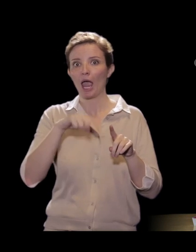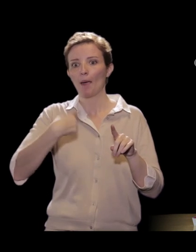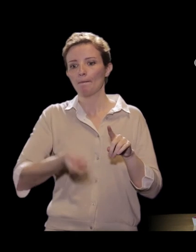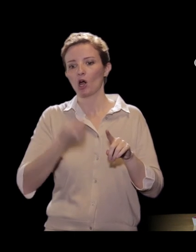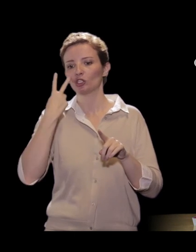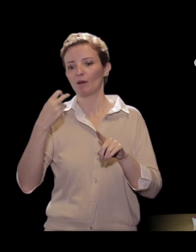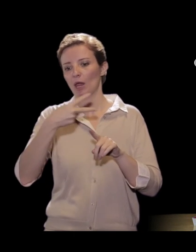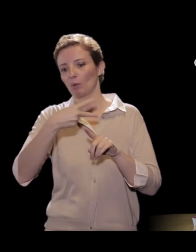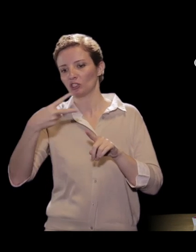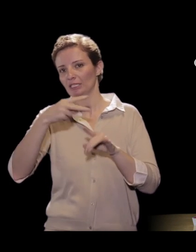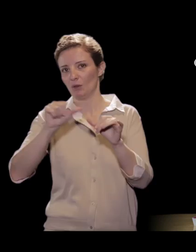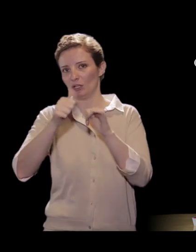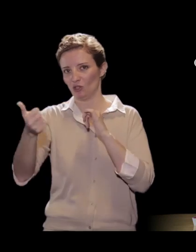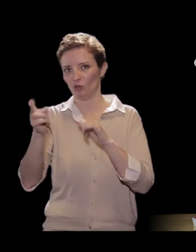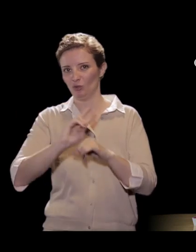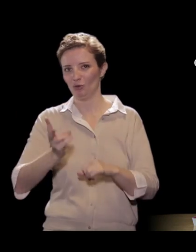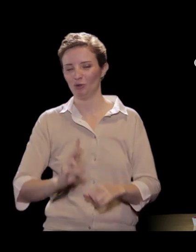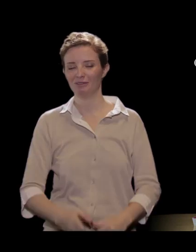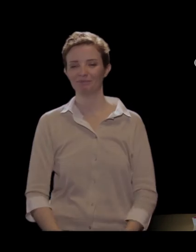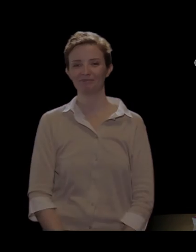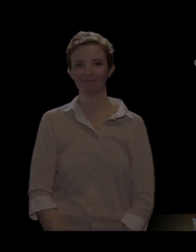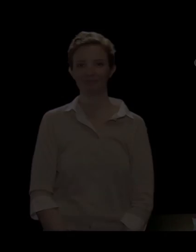ritroveremo nelle equazioni e